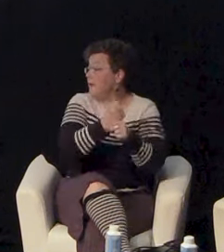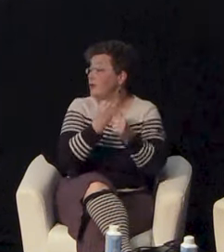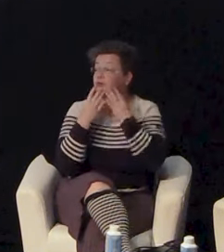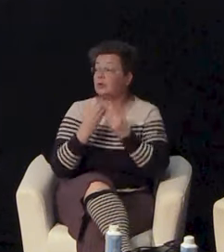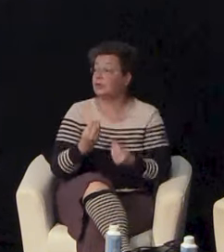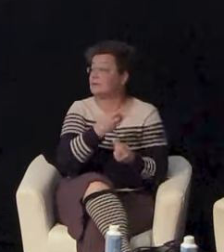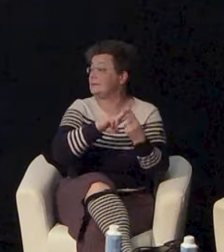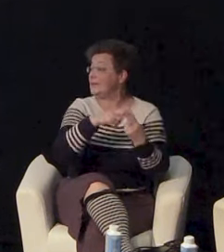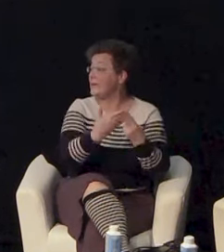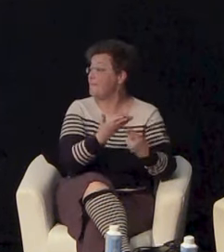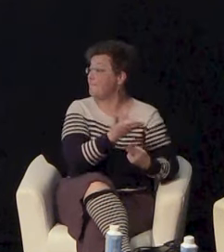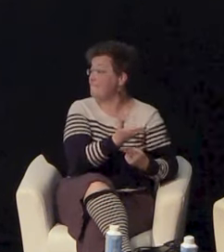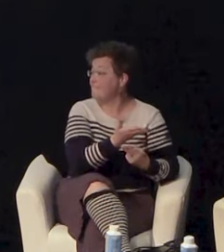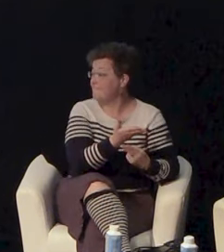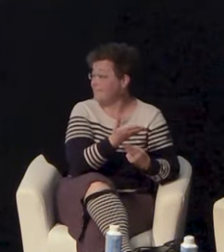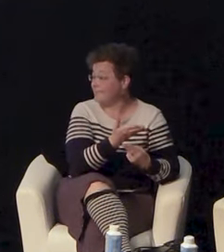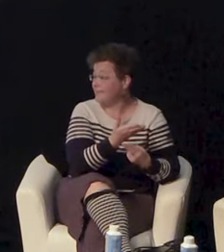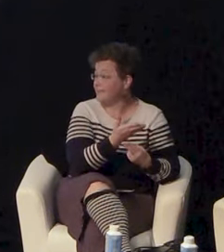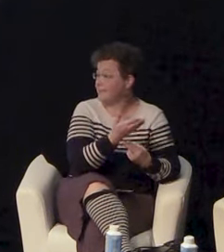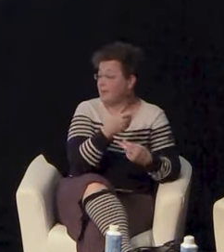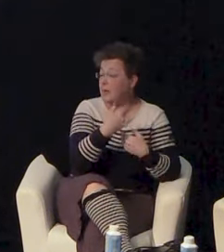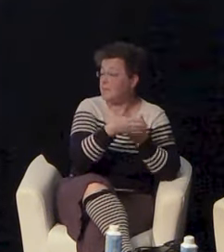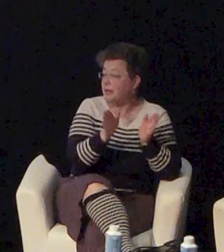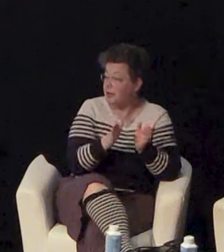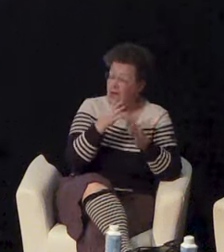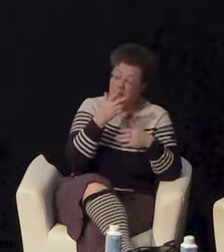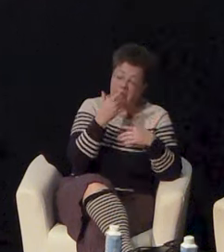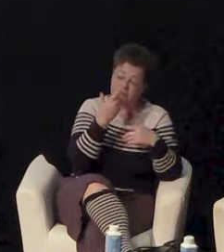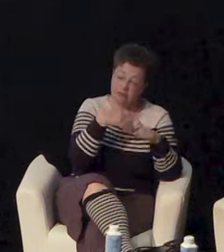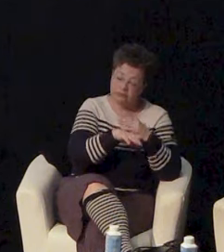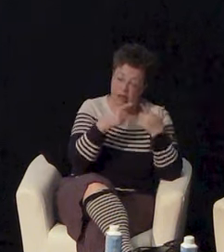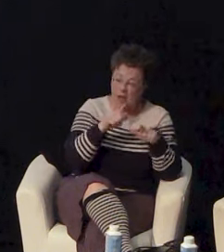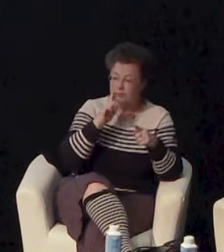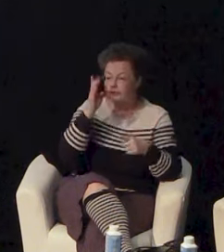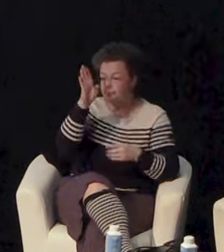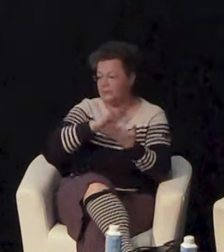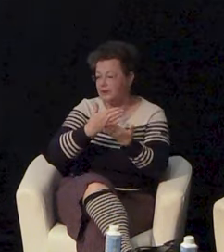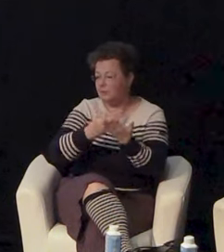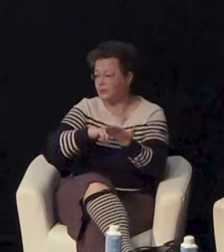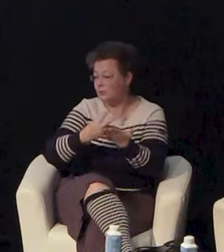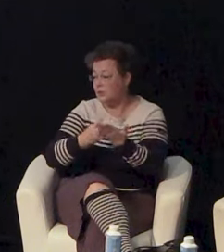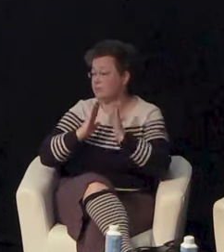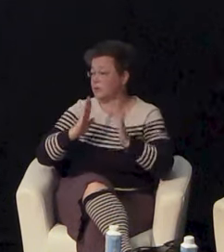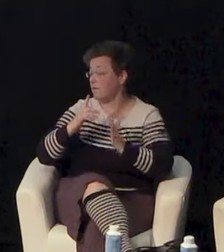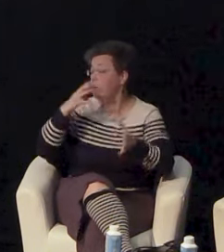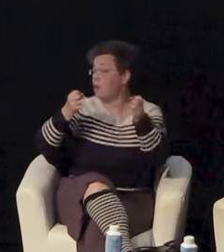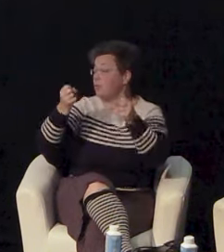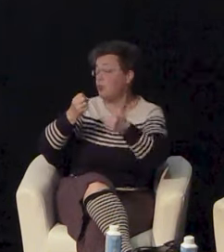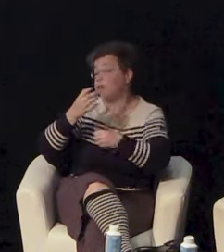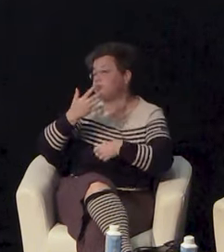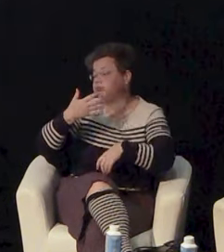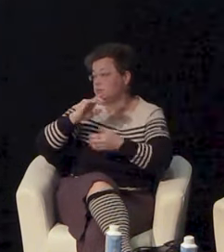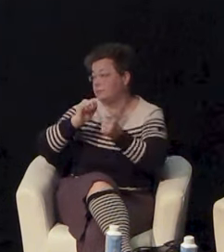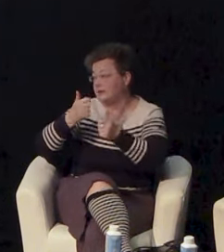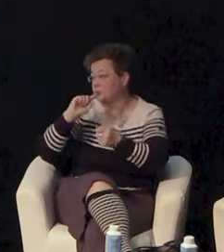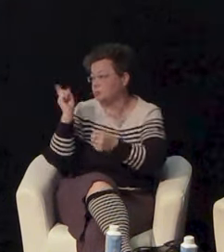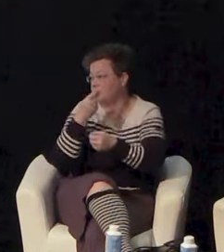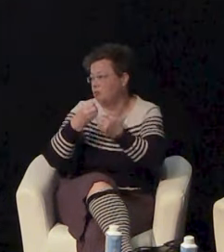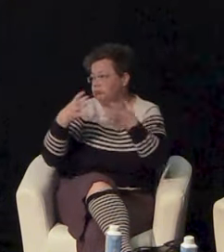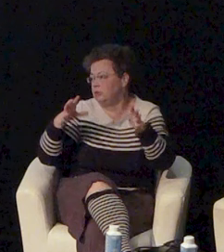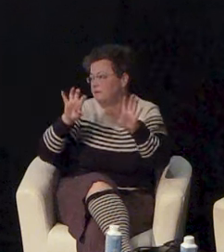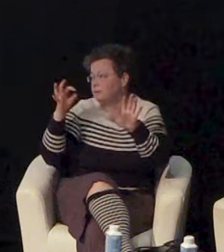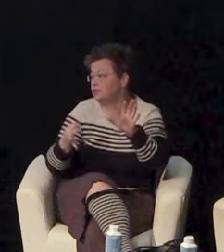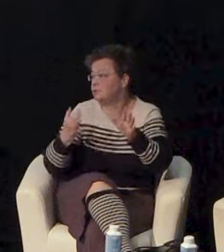à Paris. Et donc, après, il y a eu le DTIM qui a été créé à Toulouse-Jean Jaurès.